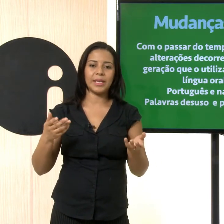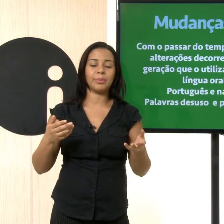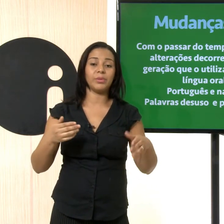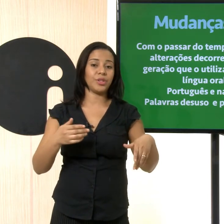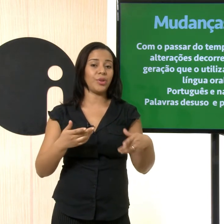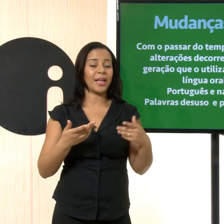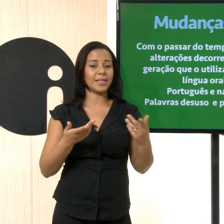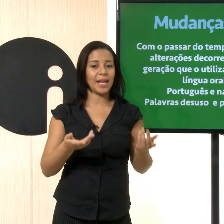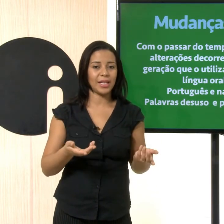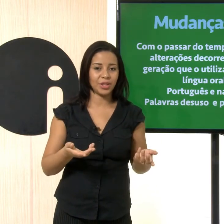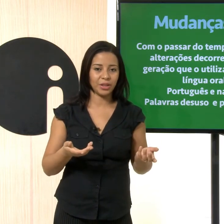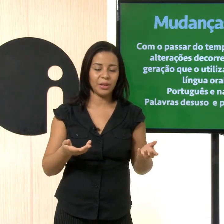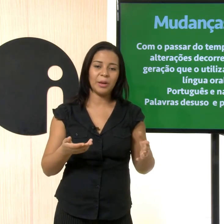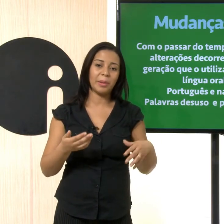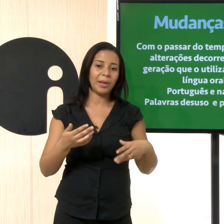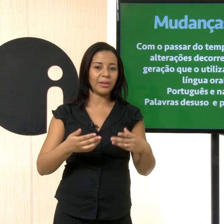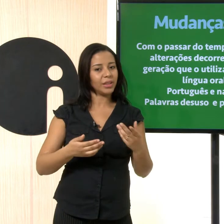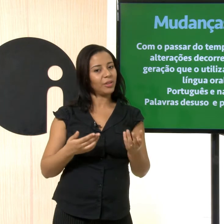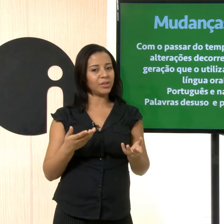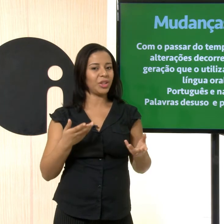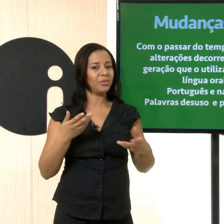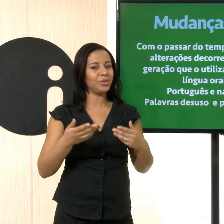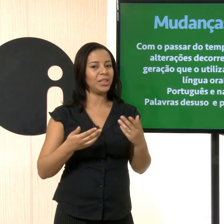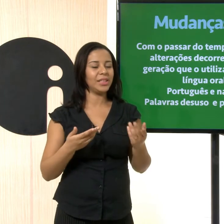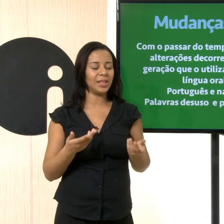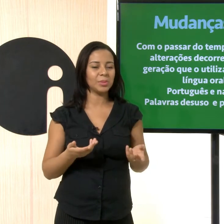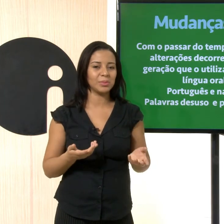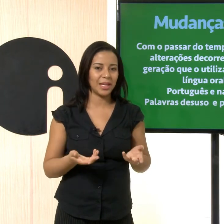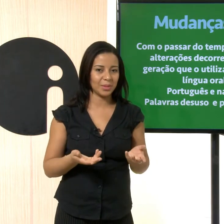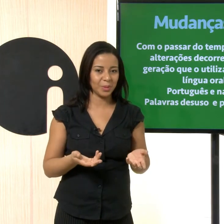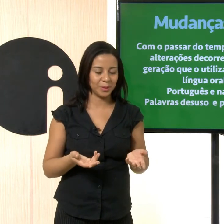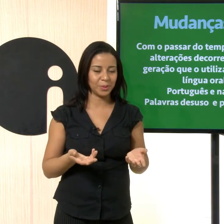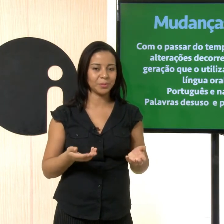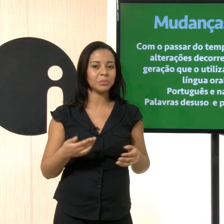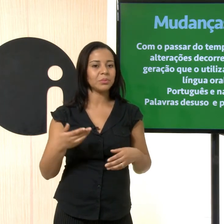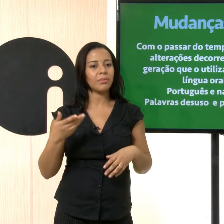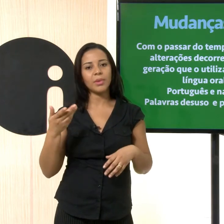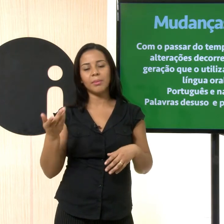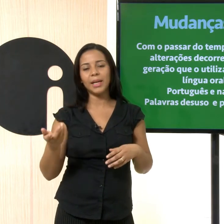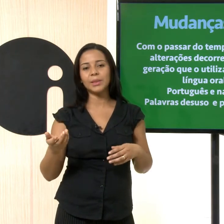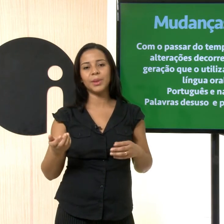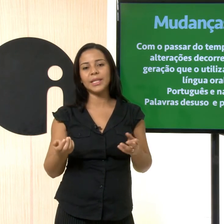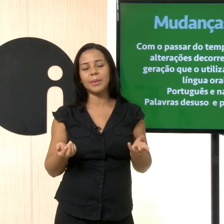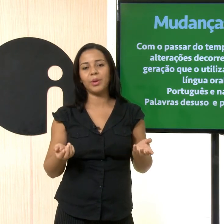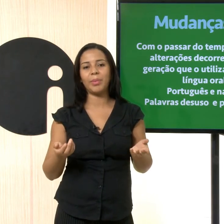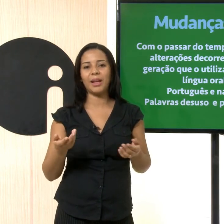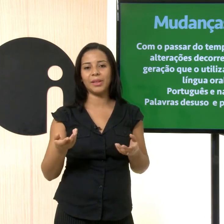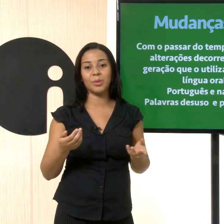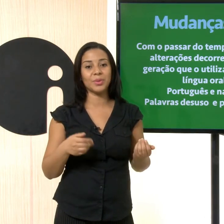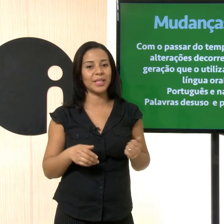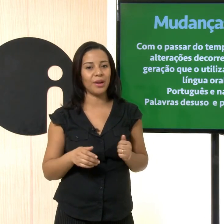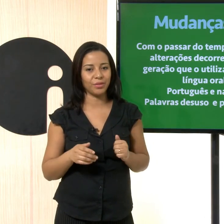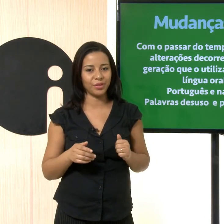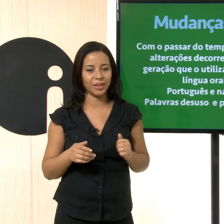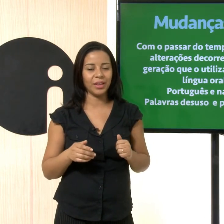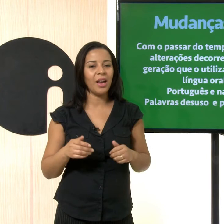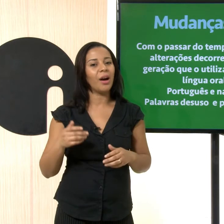exemplo, videocassete, uma palavra que nós já não utilizamos mais muito. Mas, por exemplo, a palavra como selfie. Há um